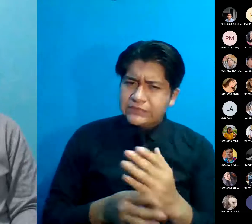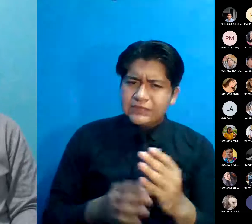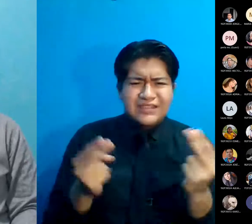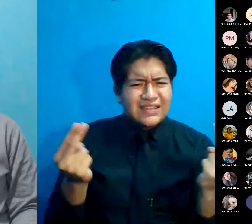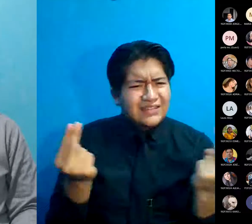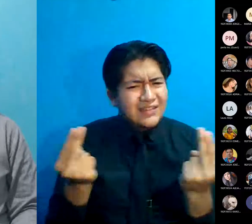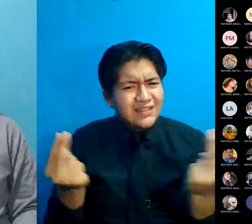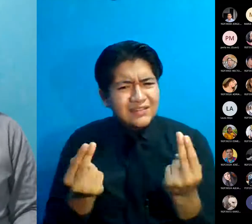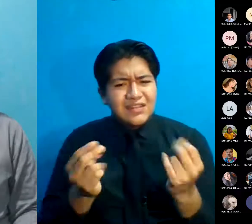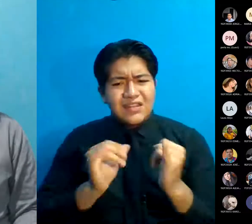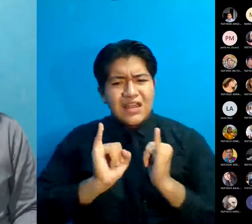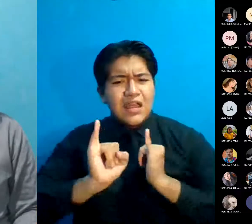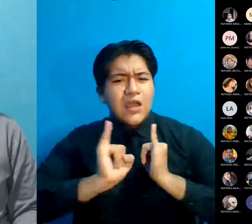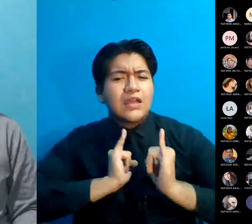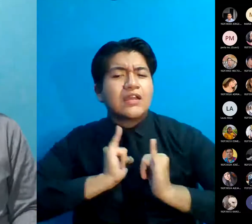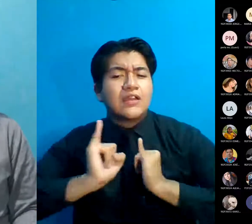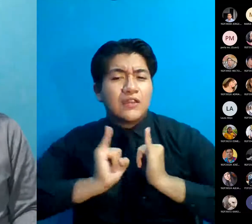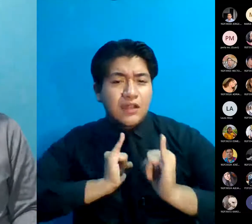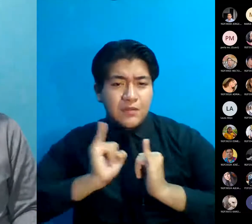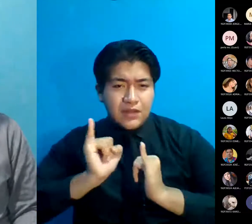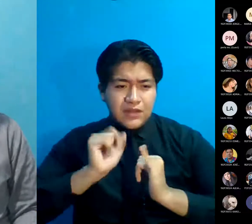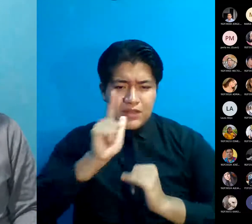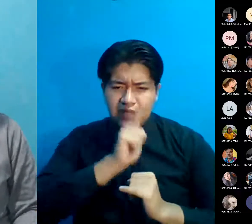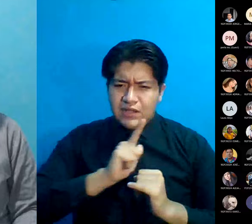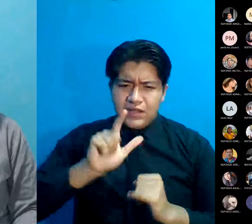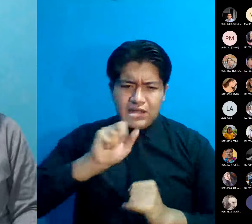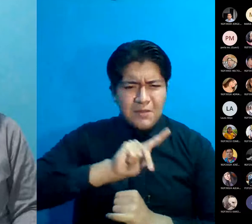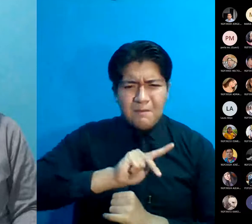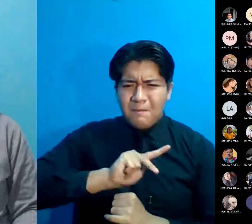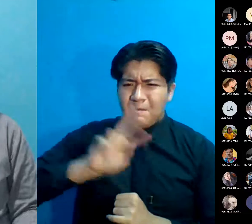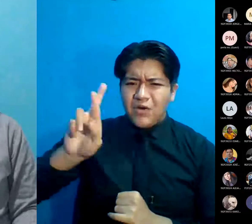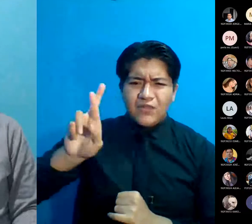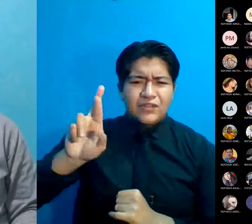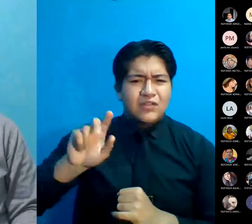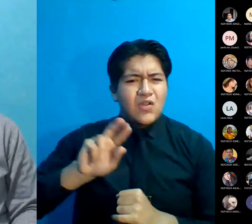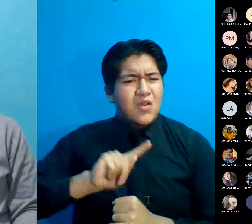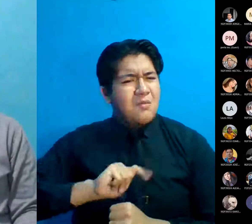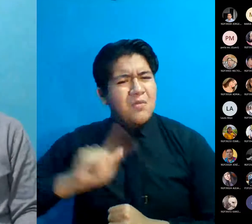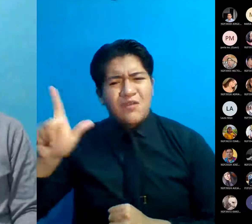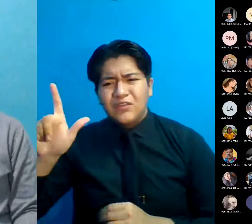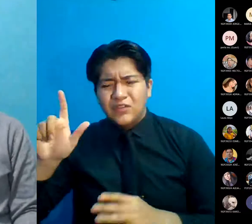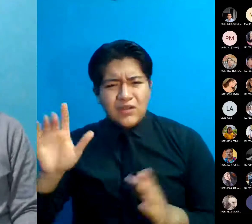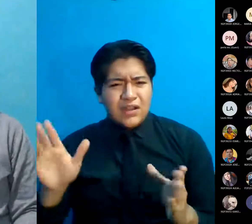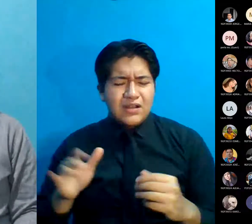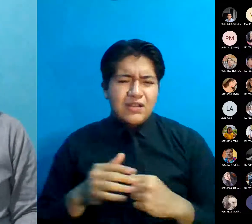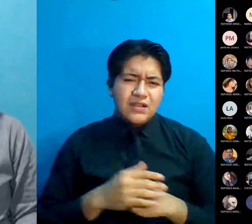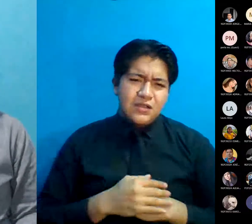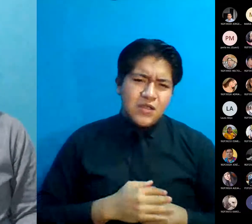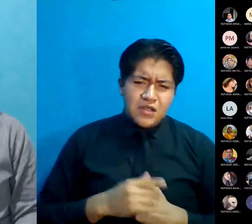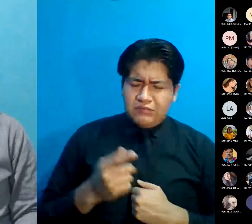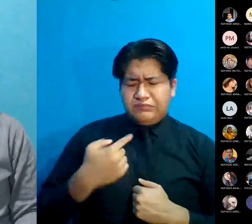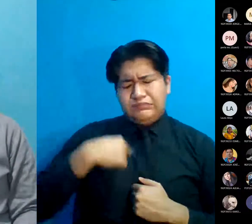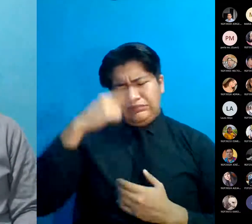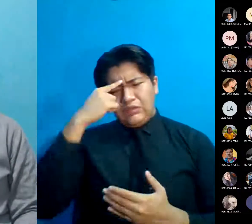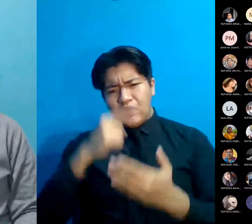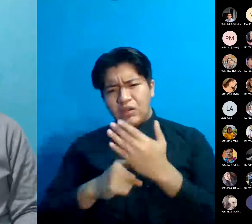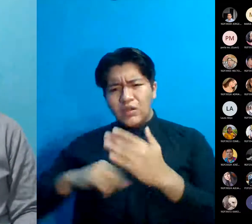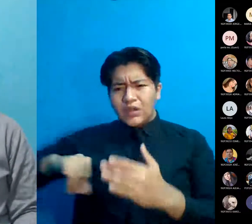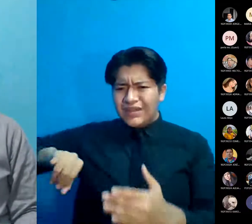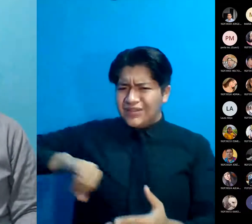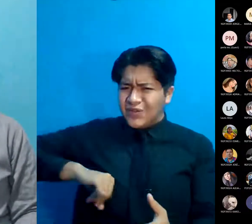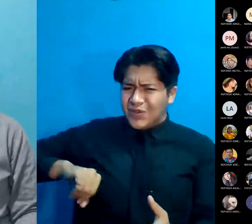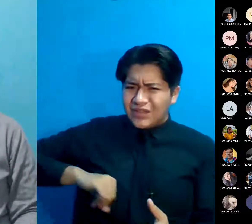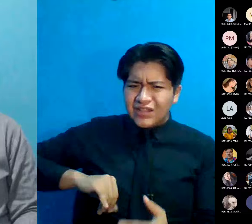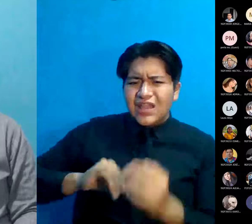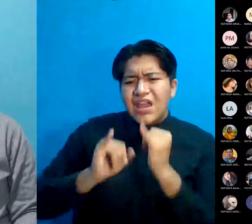que estén debidamente cualificados. Y este también es otro tema bastante interesante, bastante profundo. La preparación de